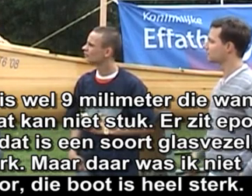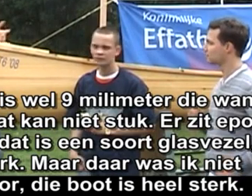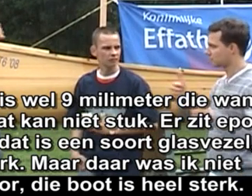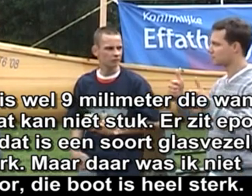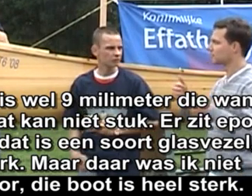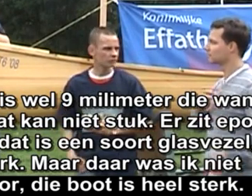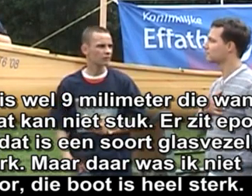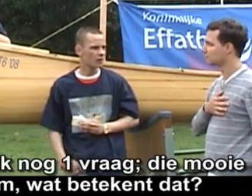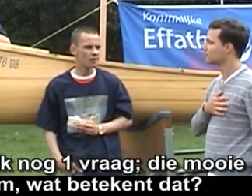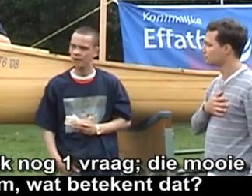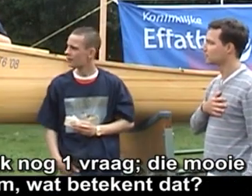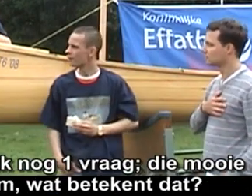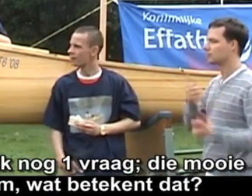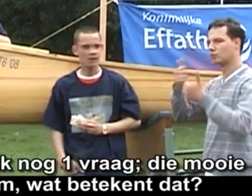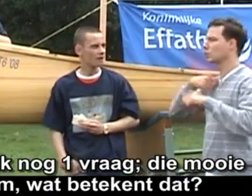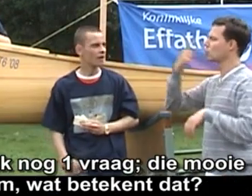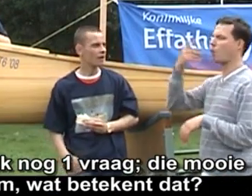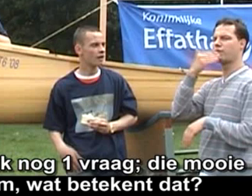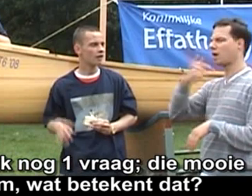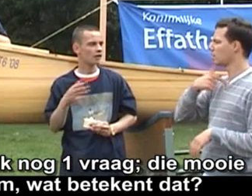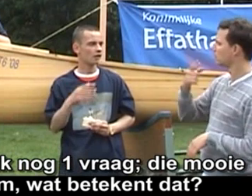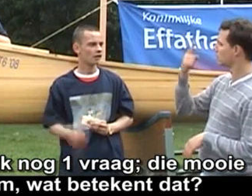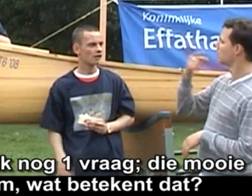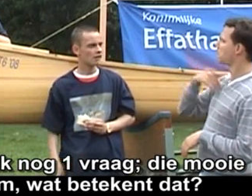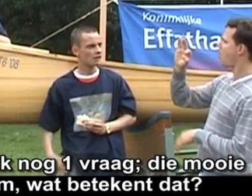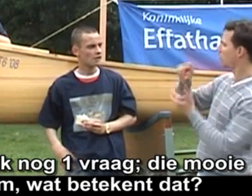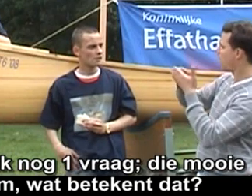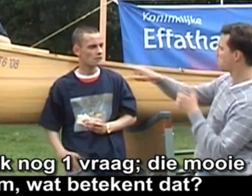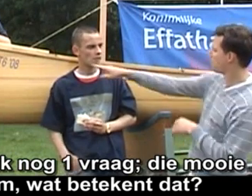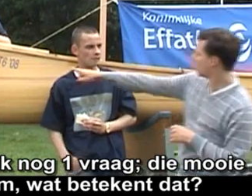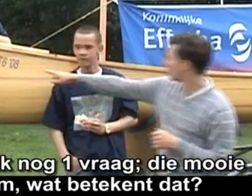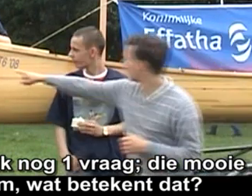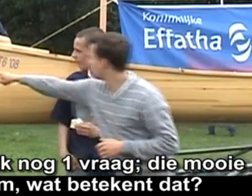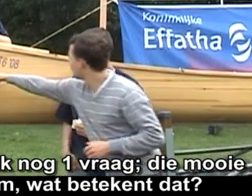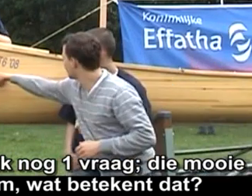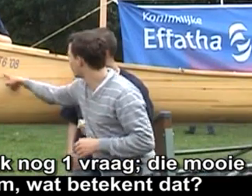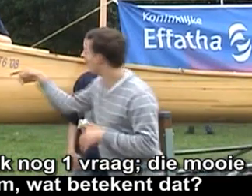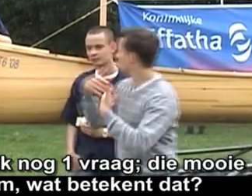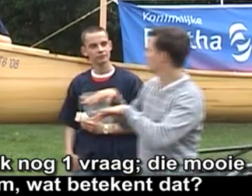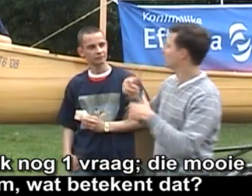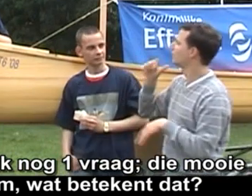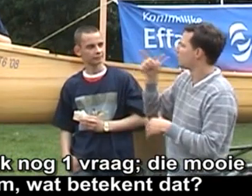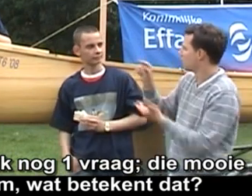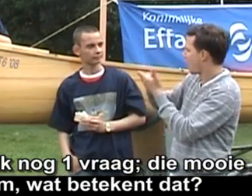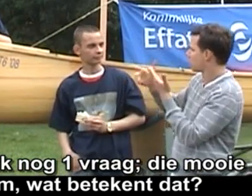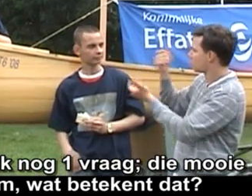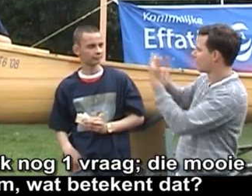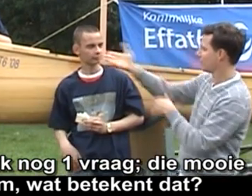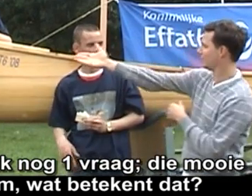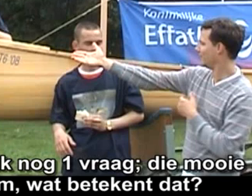heel sterk die boot, daar was ik niet bang voor. Heb ik even nog één vraag, die mooie naam, wat betekent dat